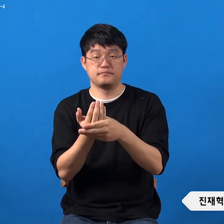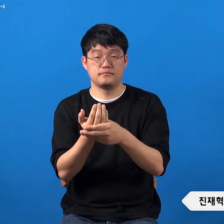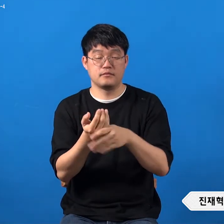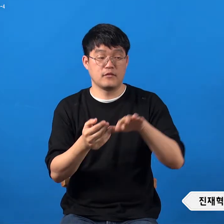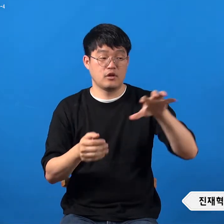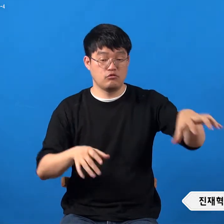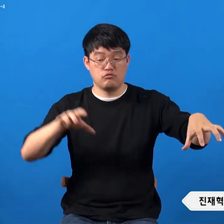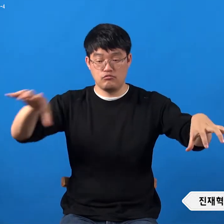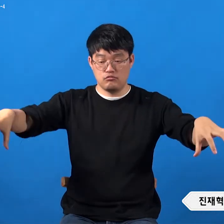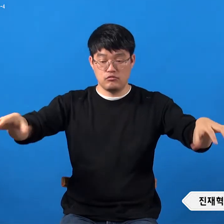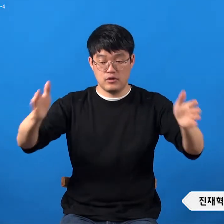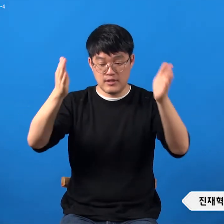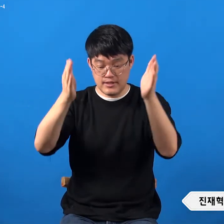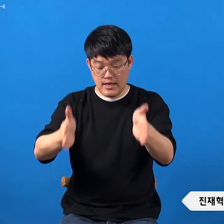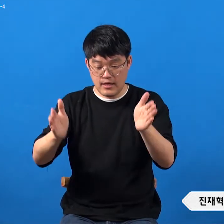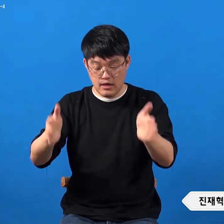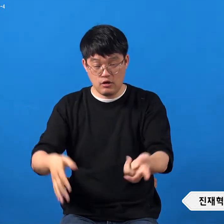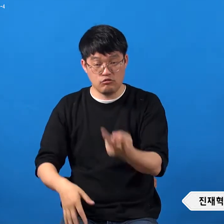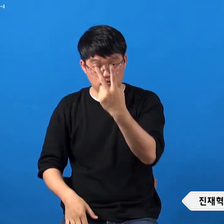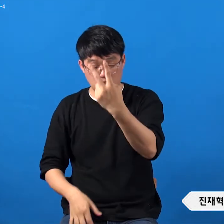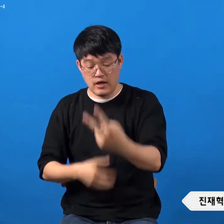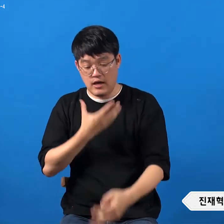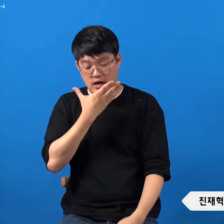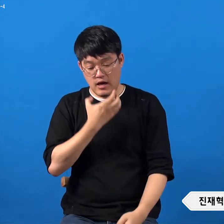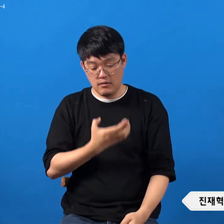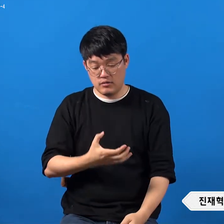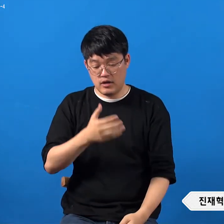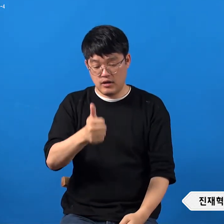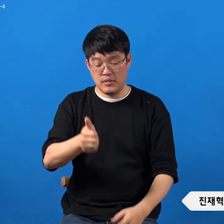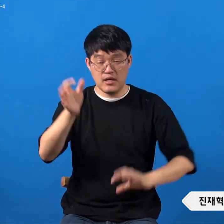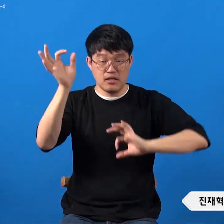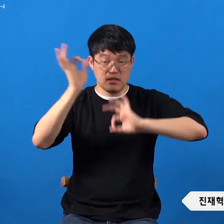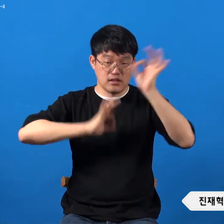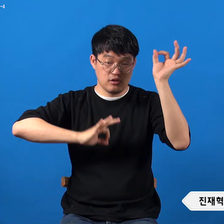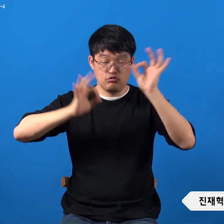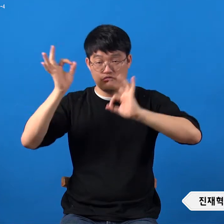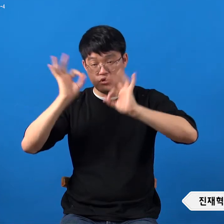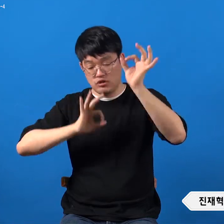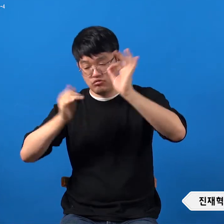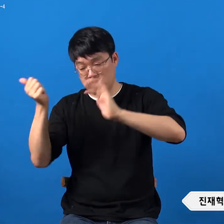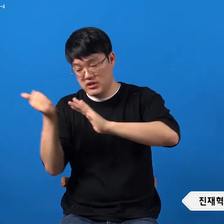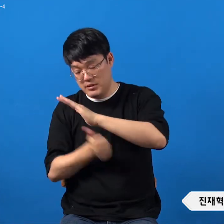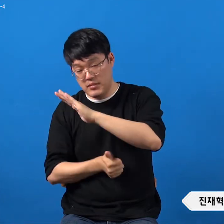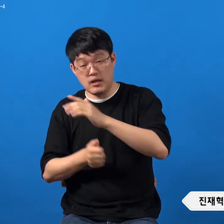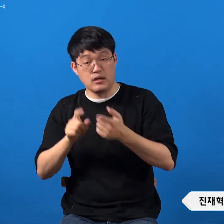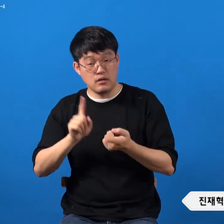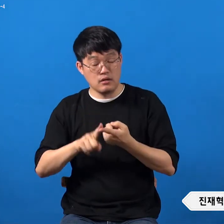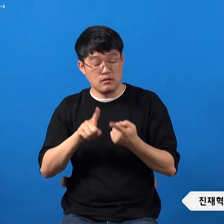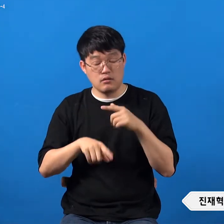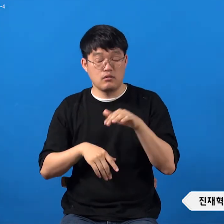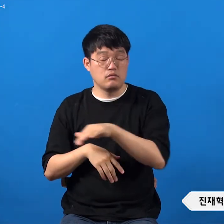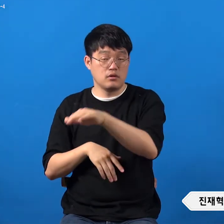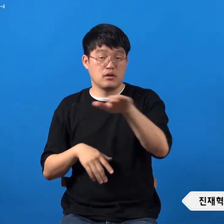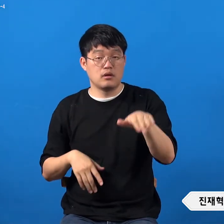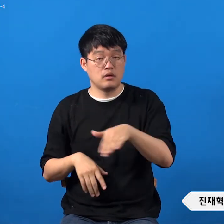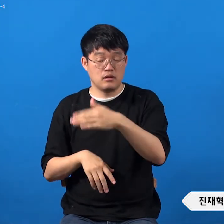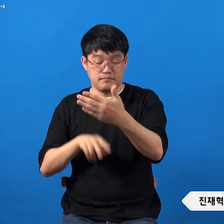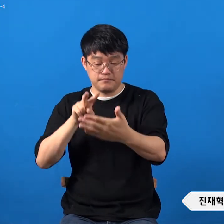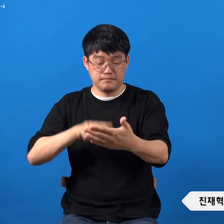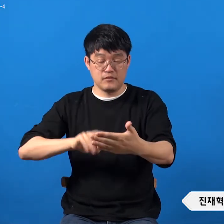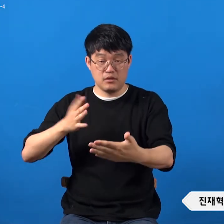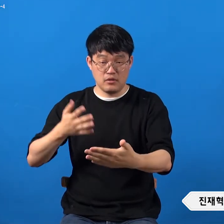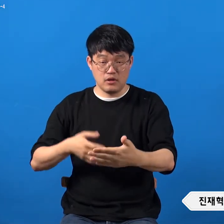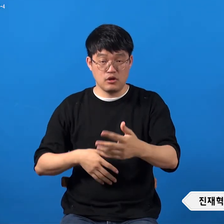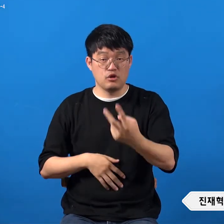두 가지 예배 가운데 두 개의 아브라함의 실수, 아브라함의 실패를 우리는